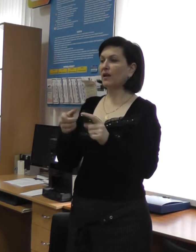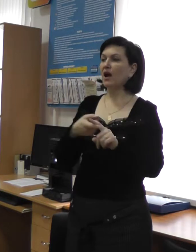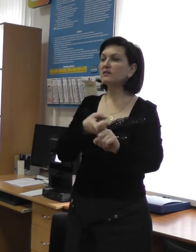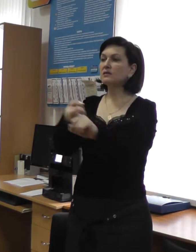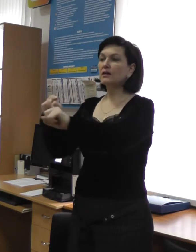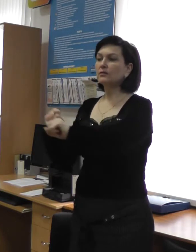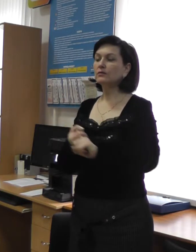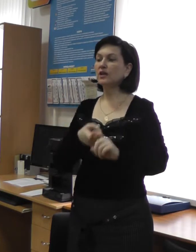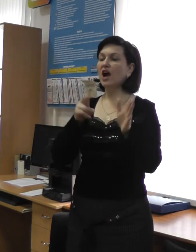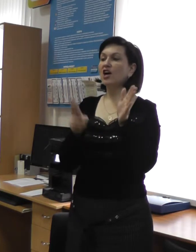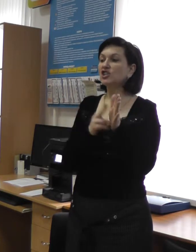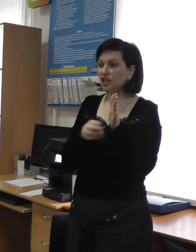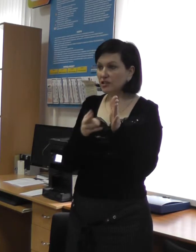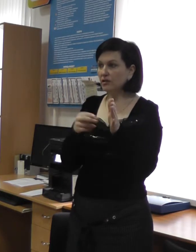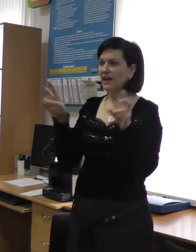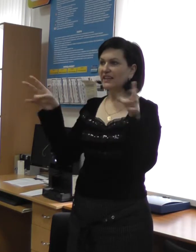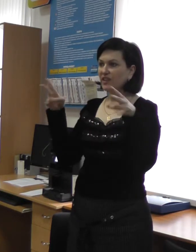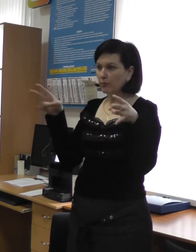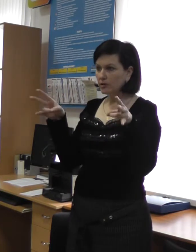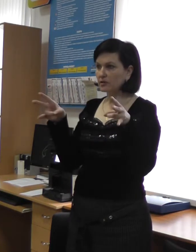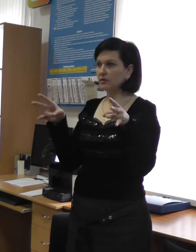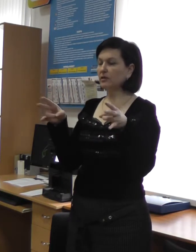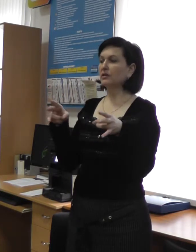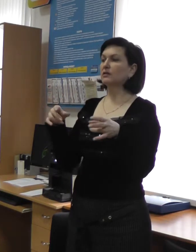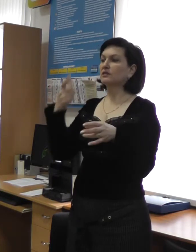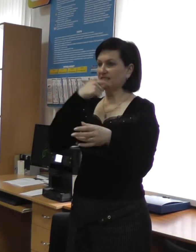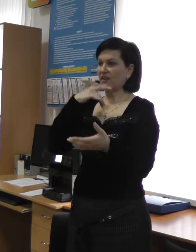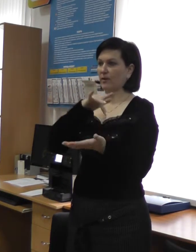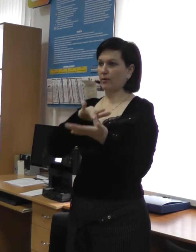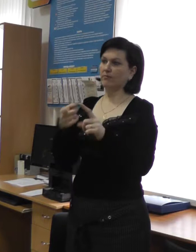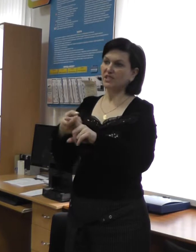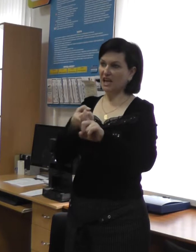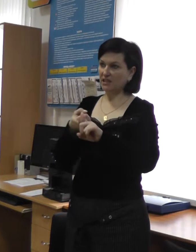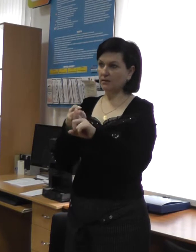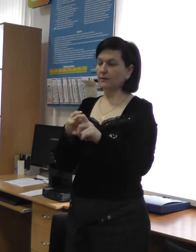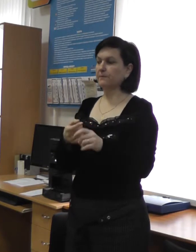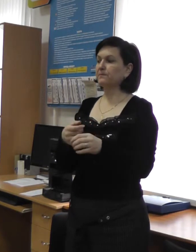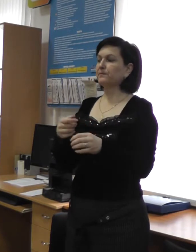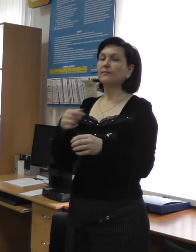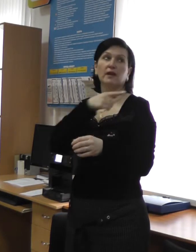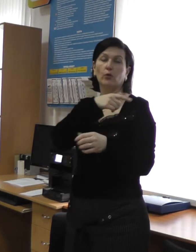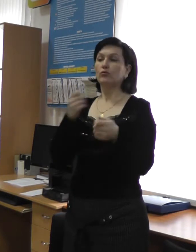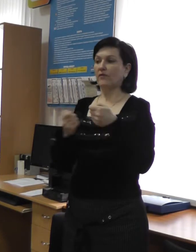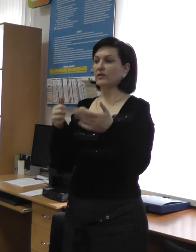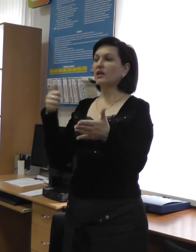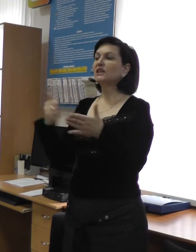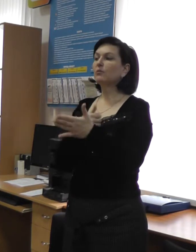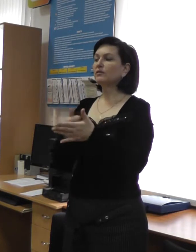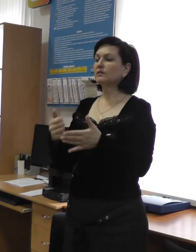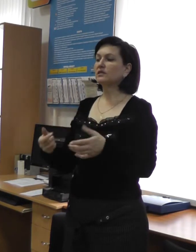соединяющей железную станцию Невиномыск с губернским центром. Губернатор добивается осуществления проекта